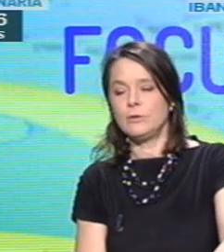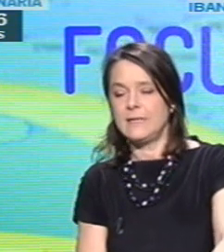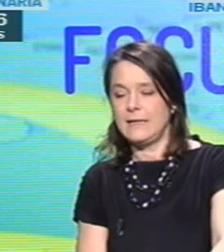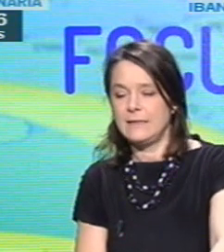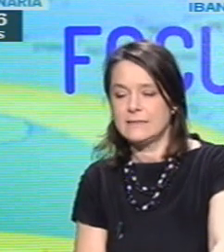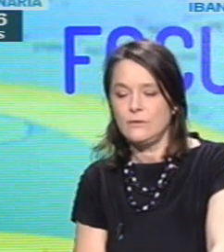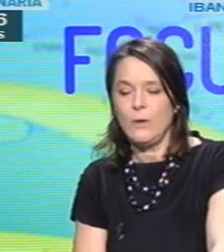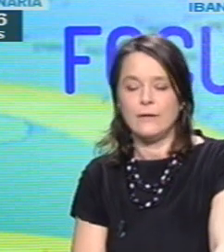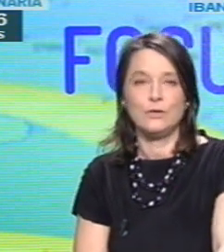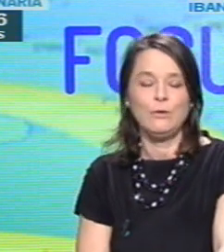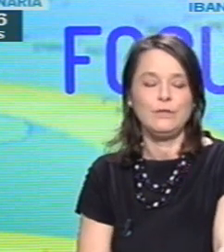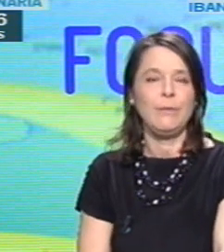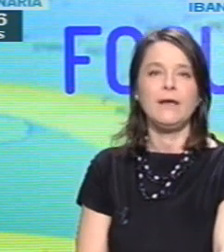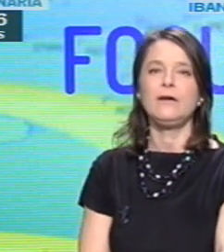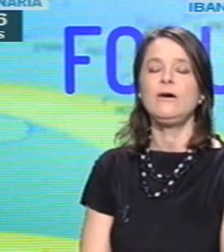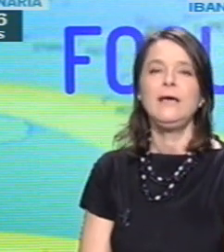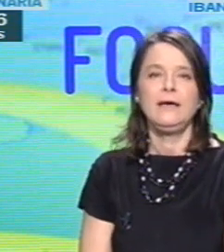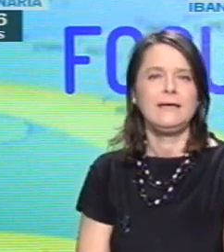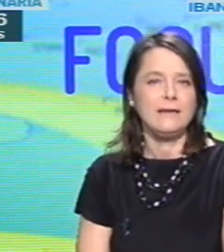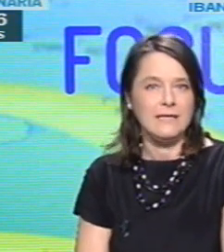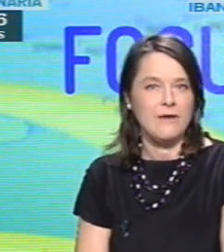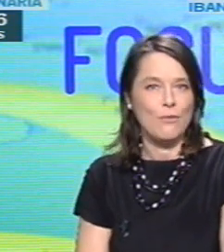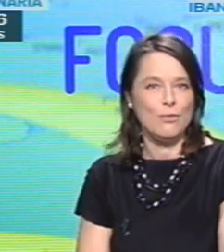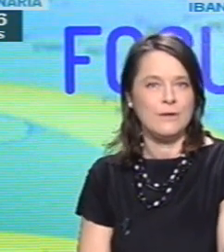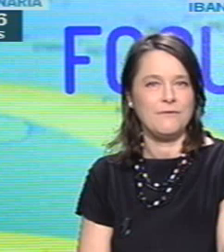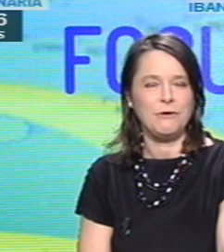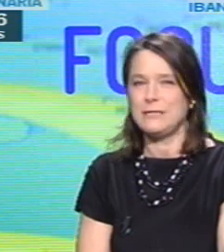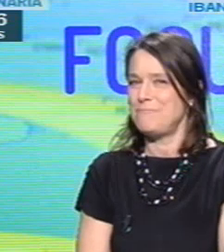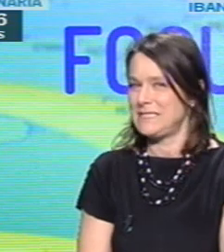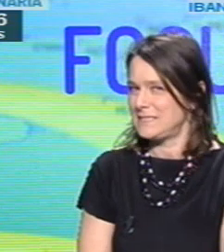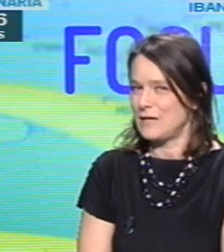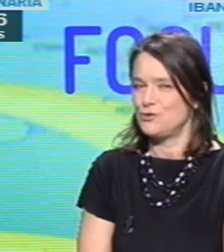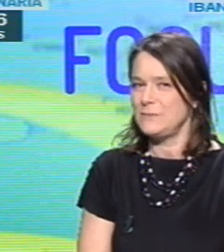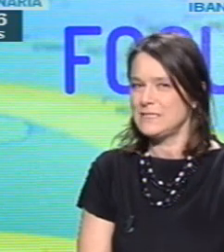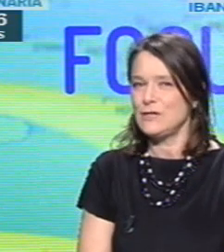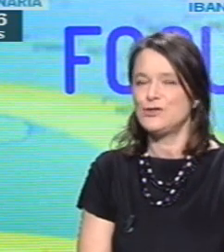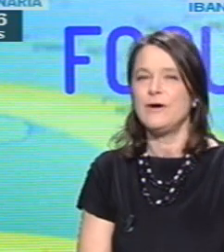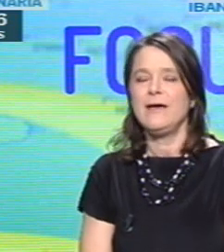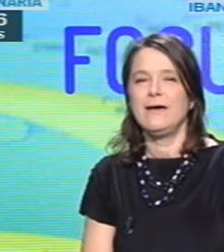proprio dal santuario di Monteberico che arriva un forte messaggio,